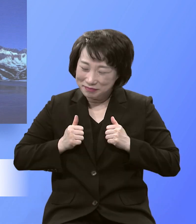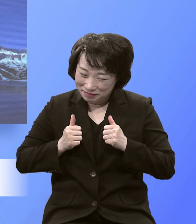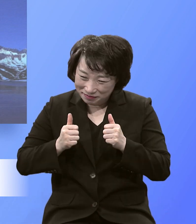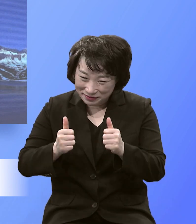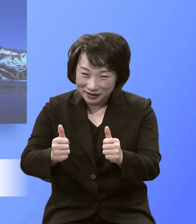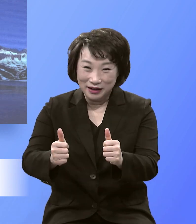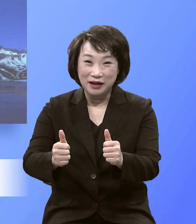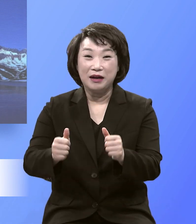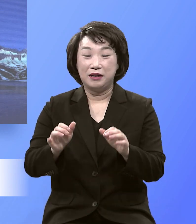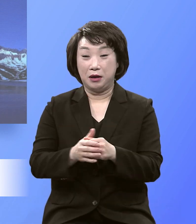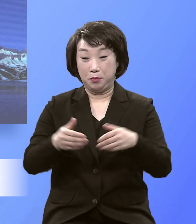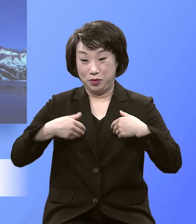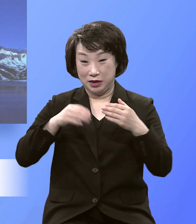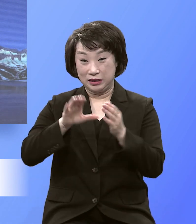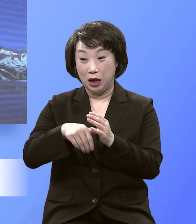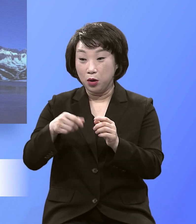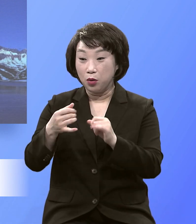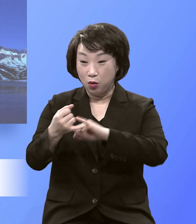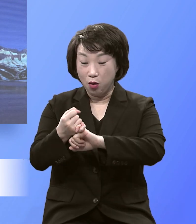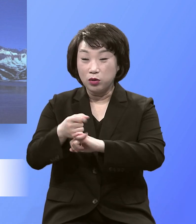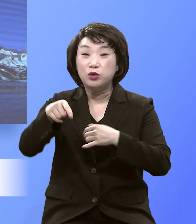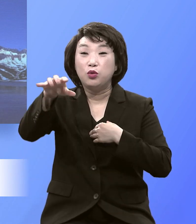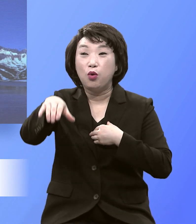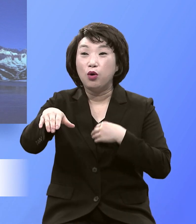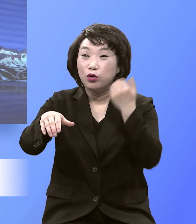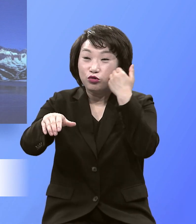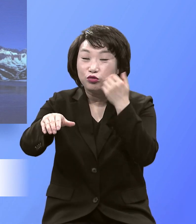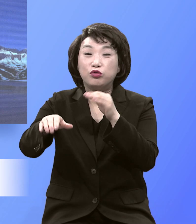거, 필요할 때 꼭 거기 있는 사람,